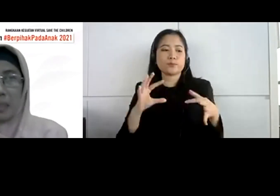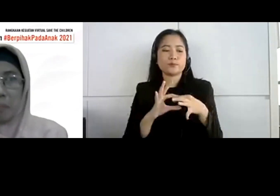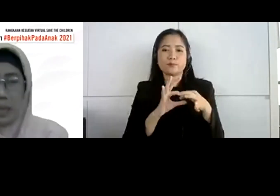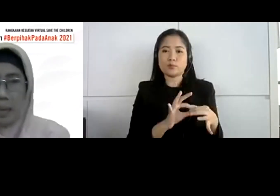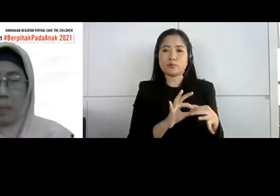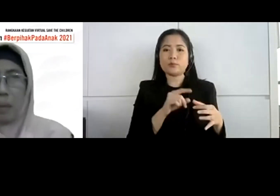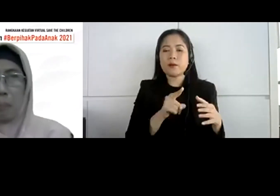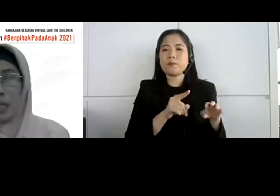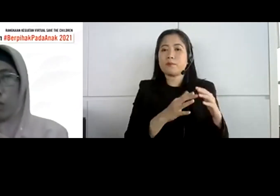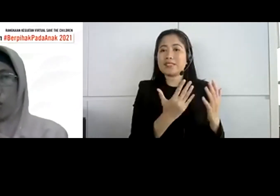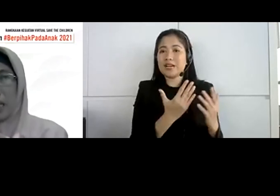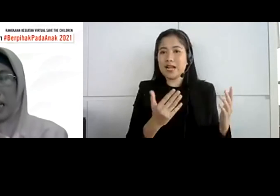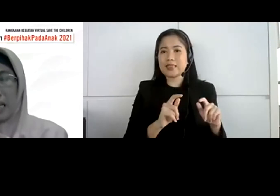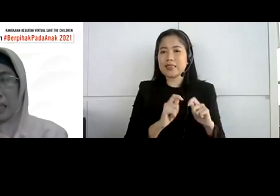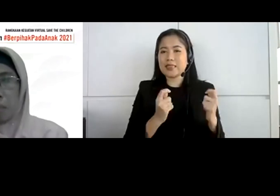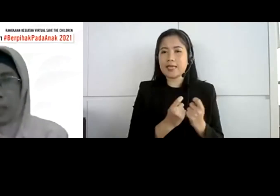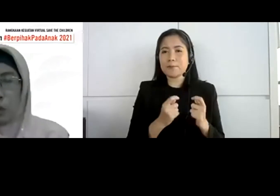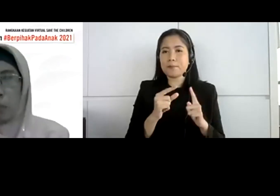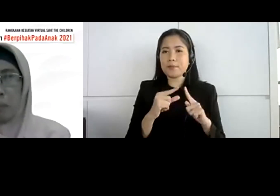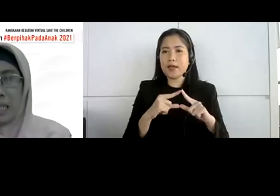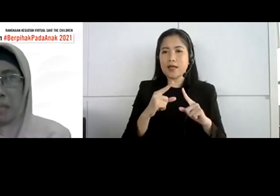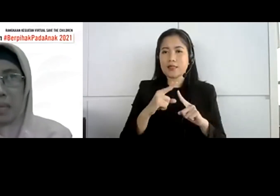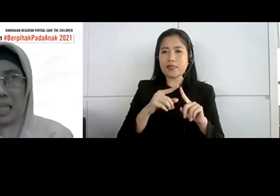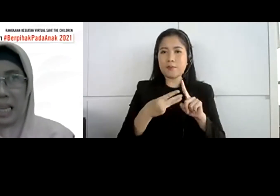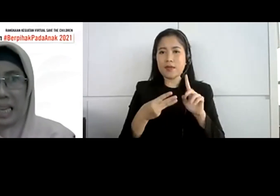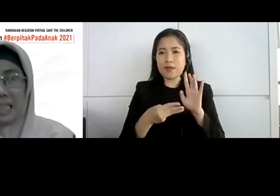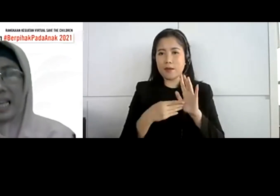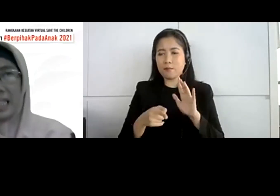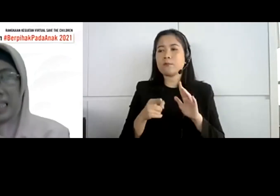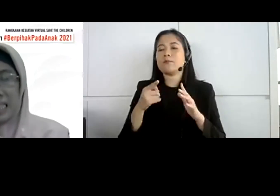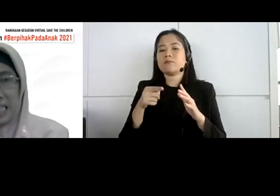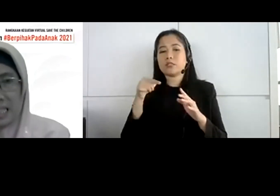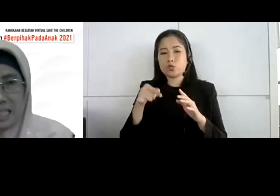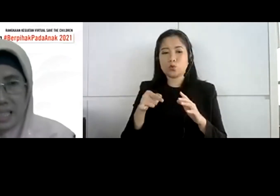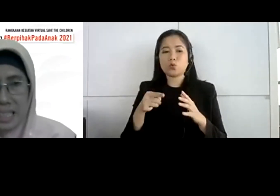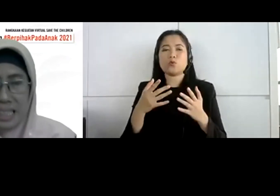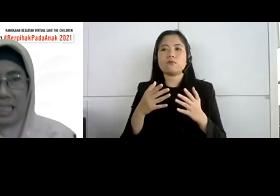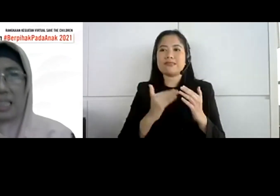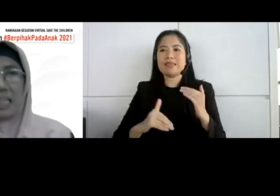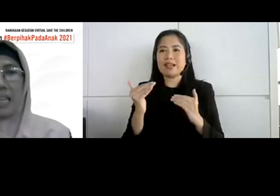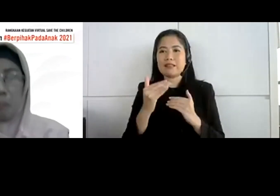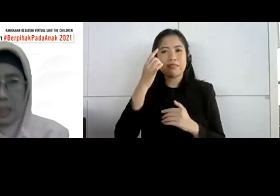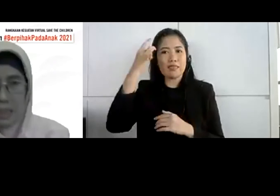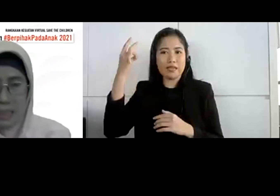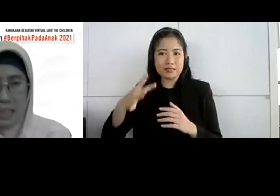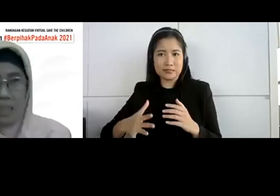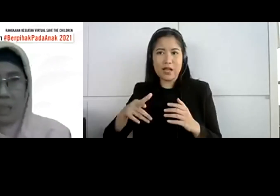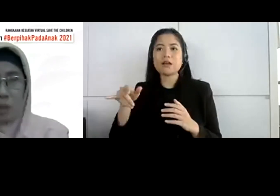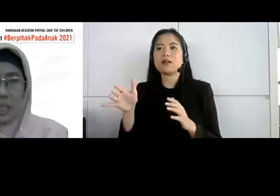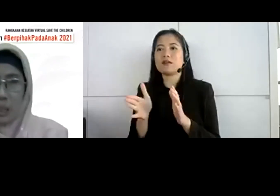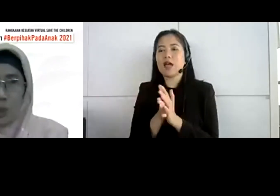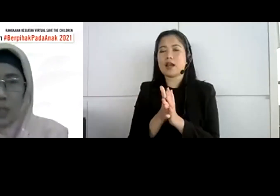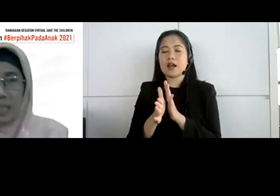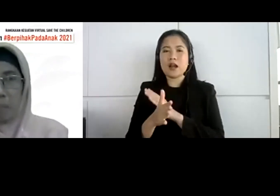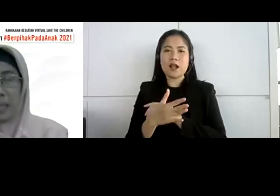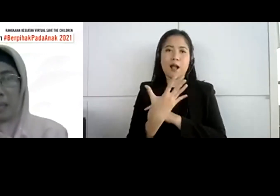tim PATBM perlindungan anak terpadu berbasis masyarakat yang ada di tingkat desa dan kabupaten.